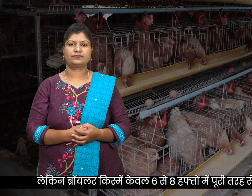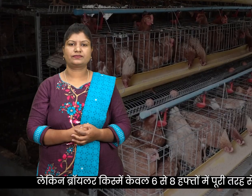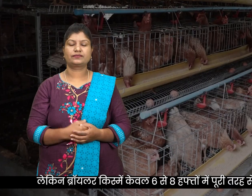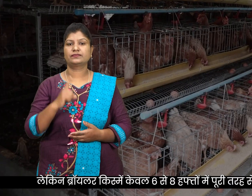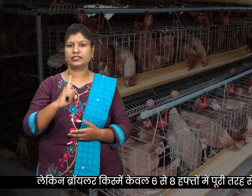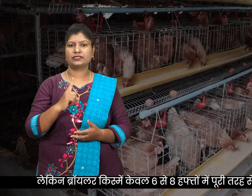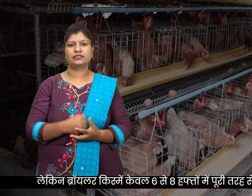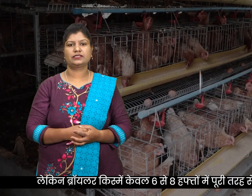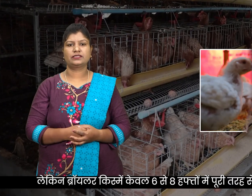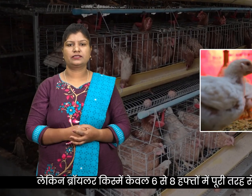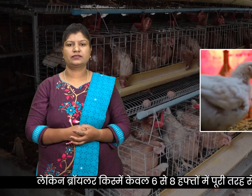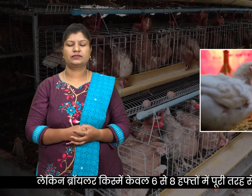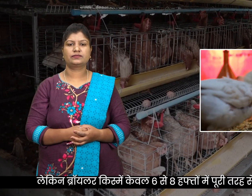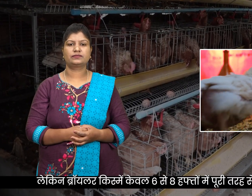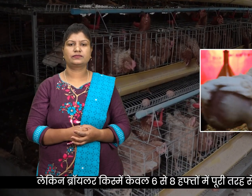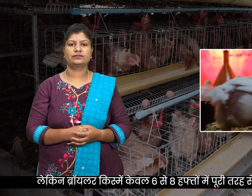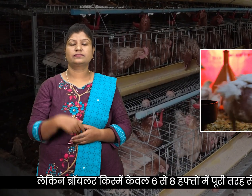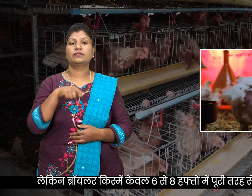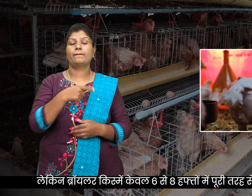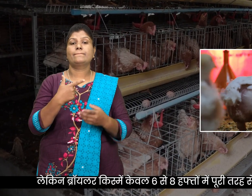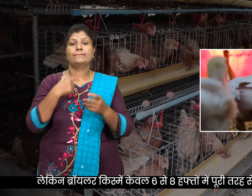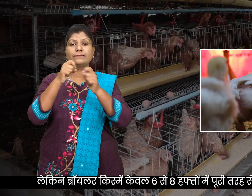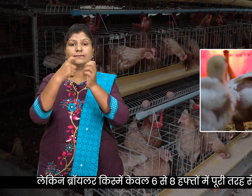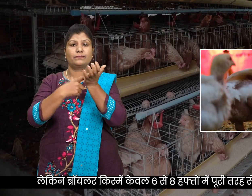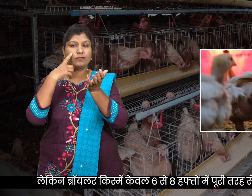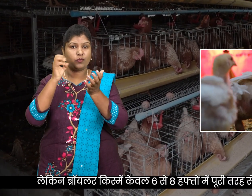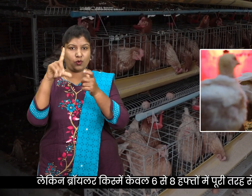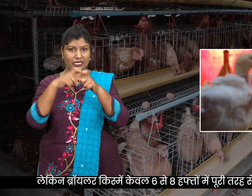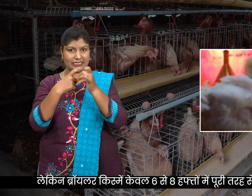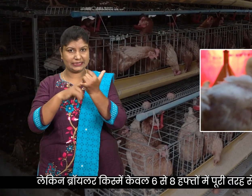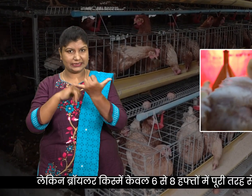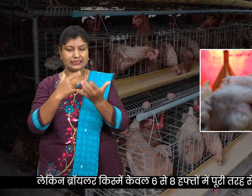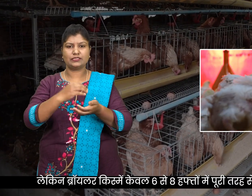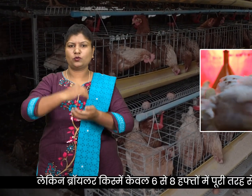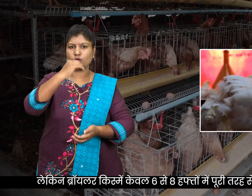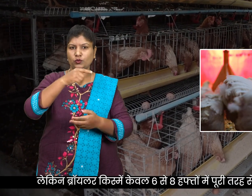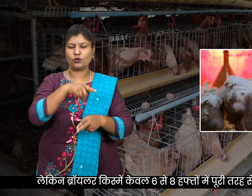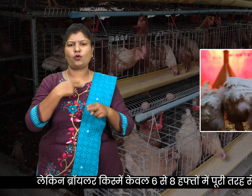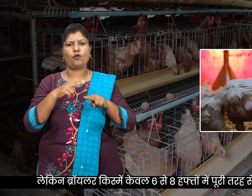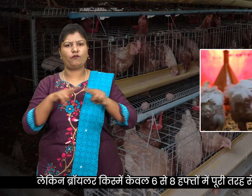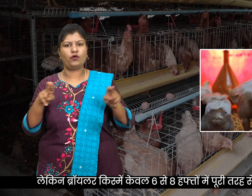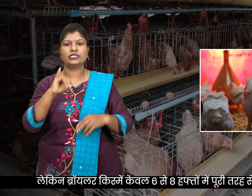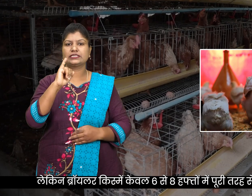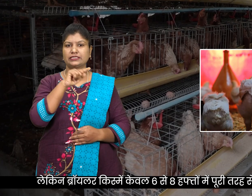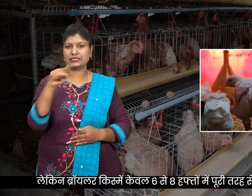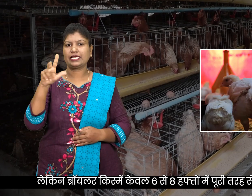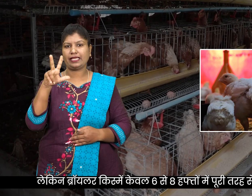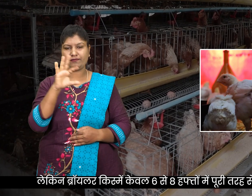लेकिन बॉयलर किस्में केवल 6 से 8 हफ्तों में पूरी तरह से विकसित हो जाते हैं।